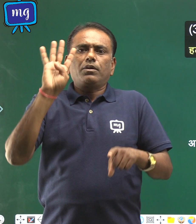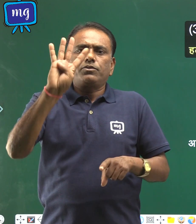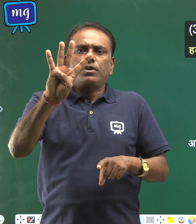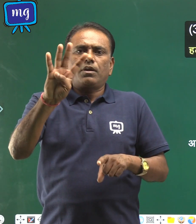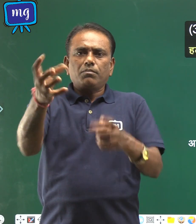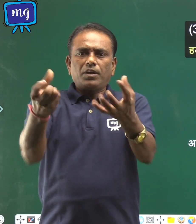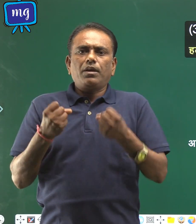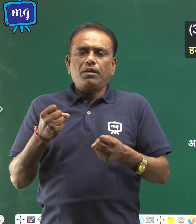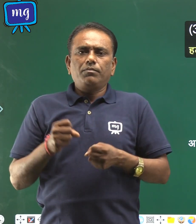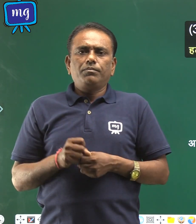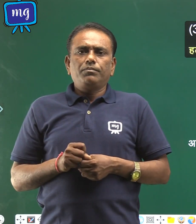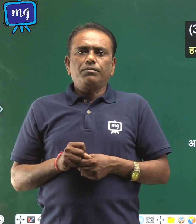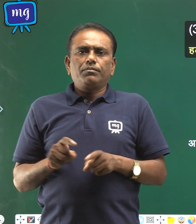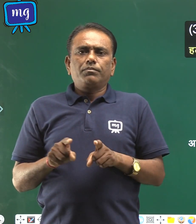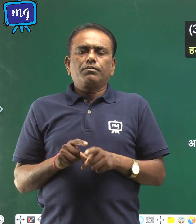बराबर